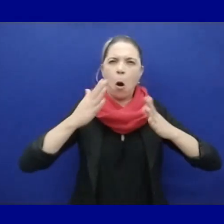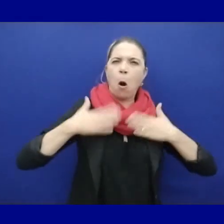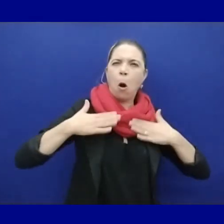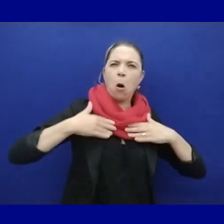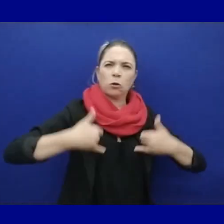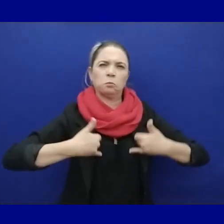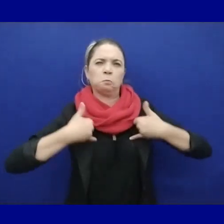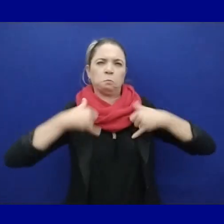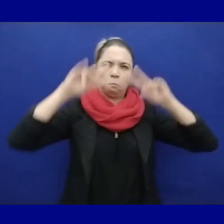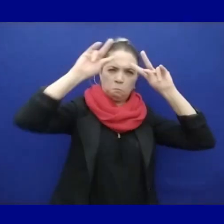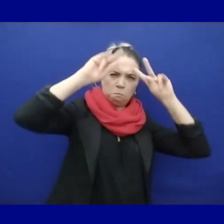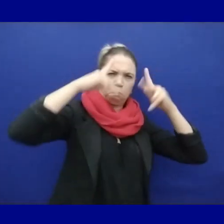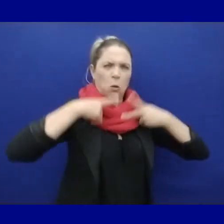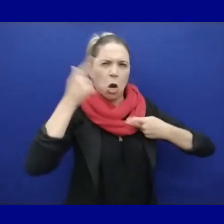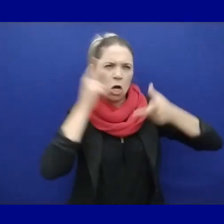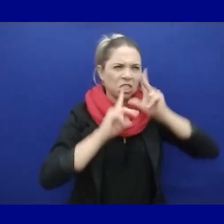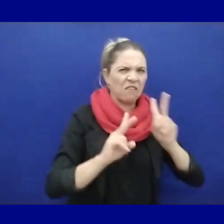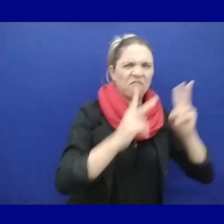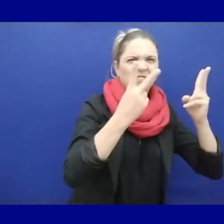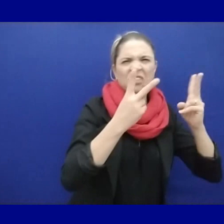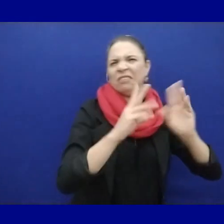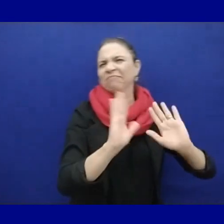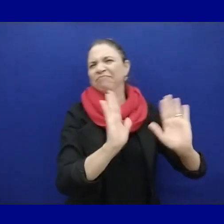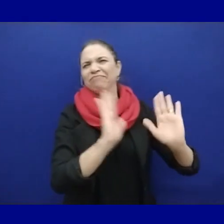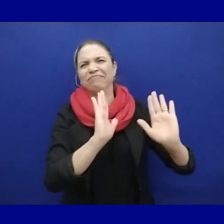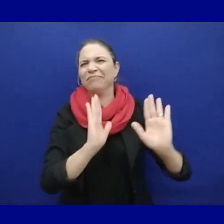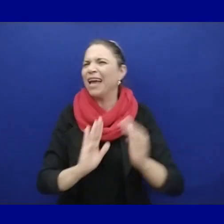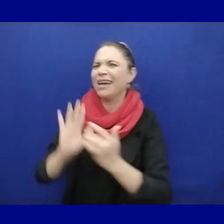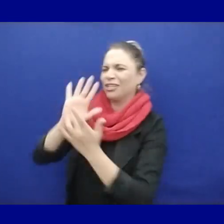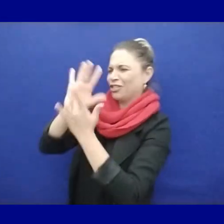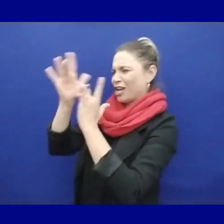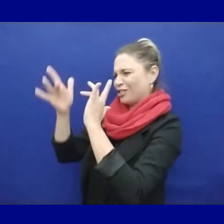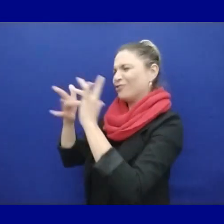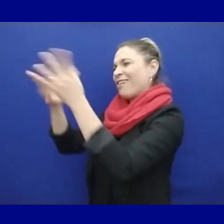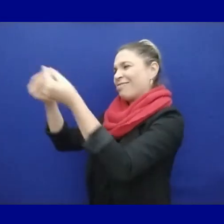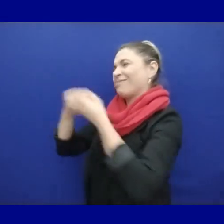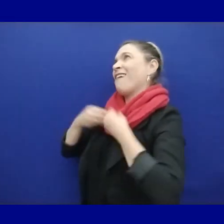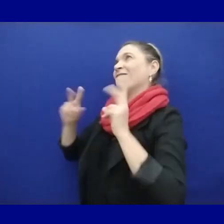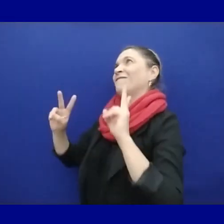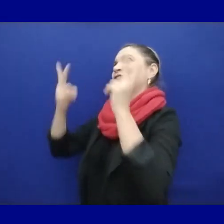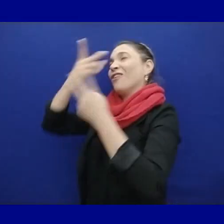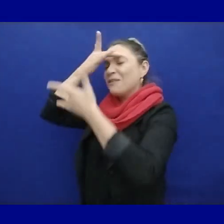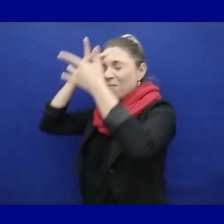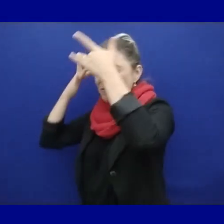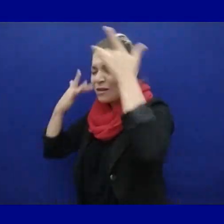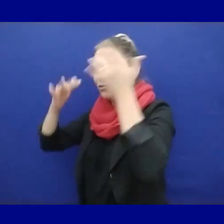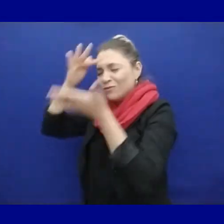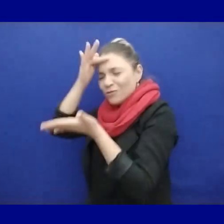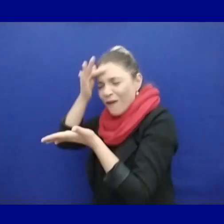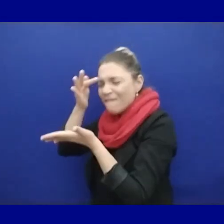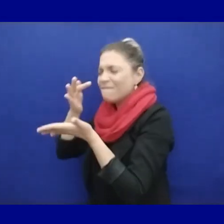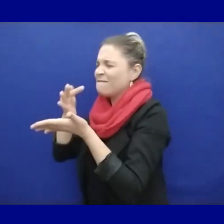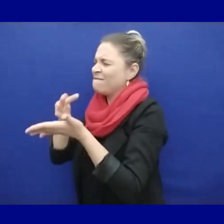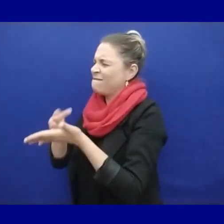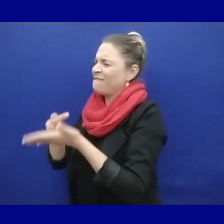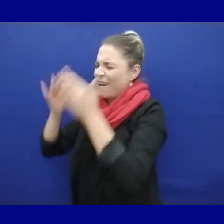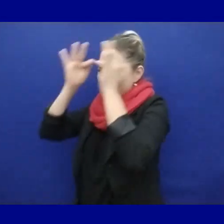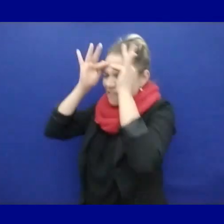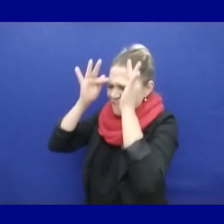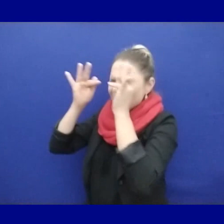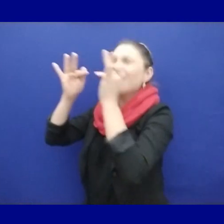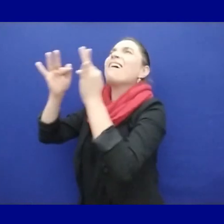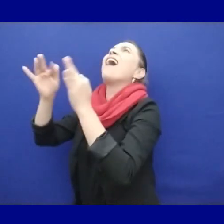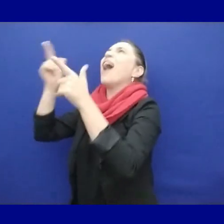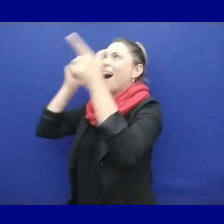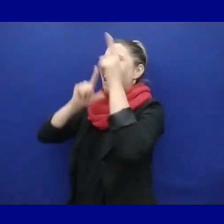nem dos que correm melhor, mas dos fiéis e sinceros, como